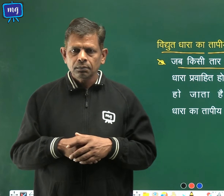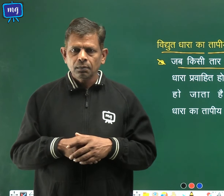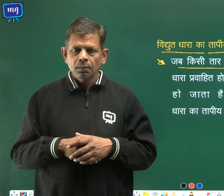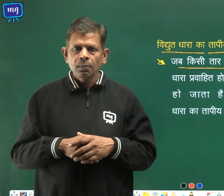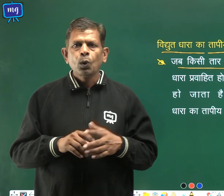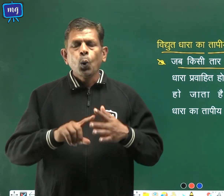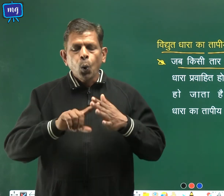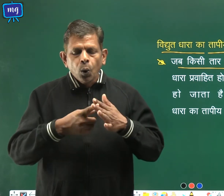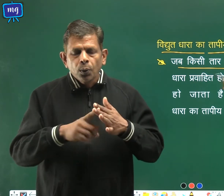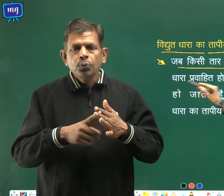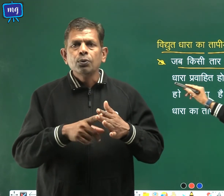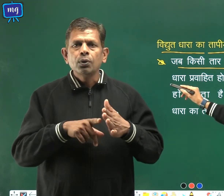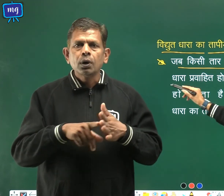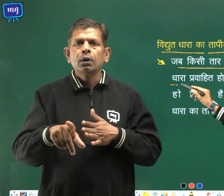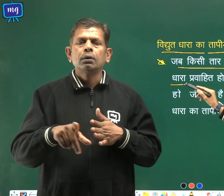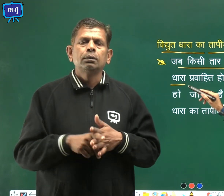से कोई विद्युत धारा